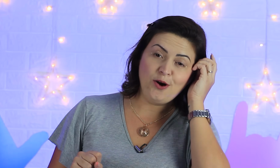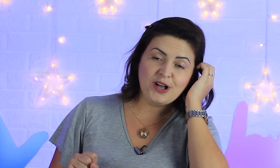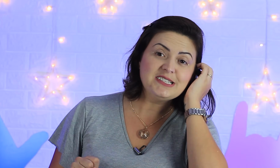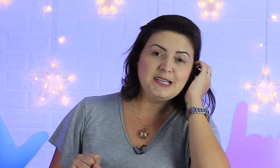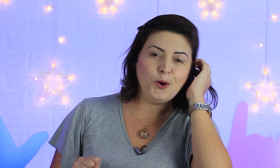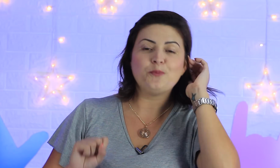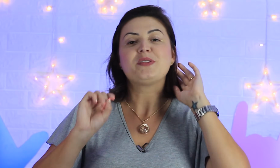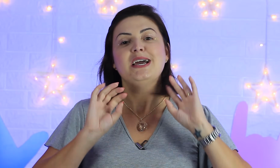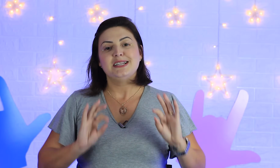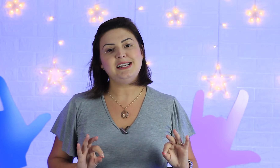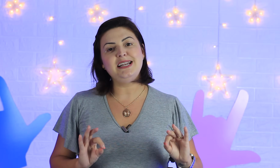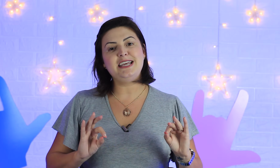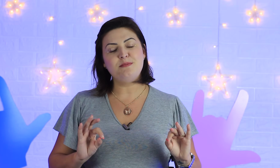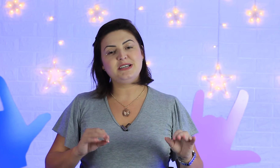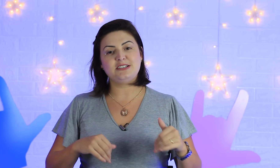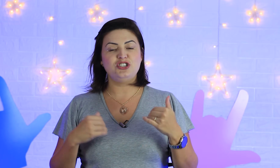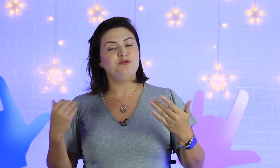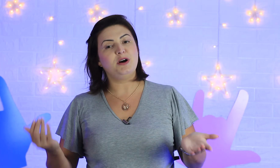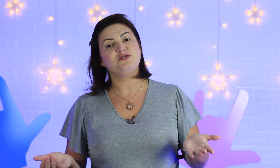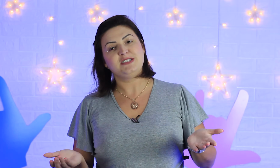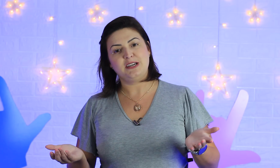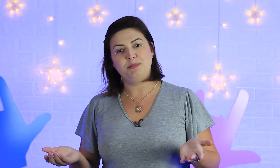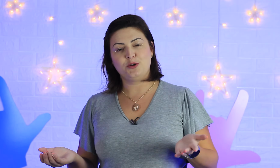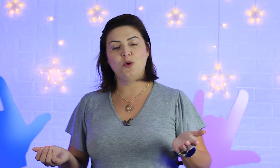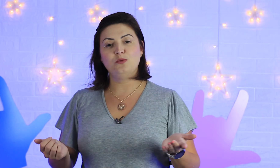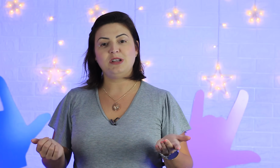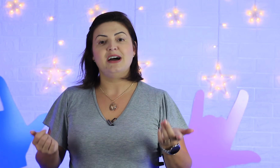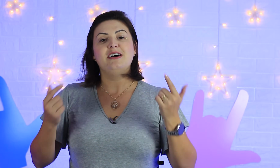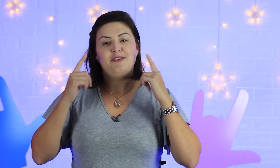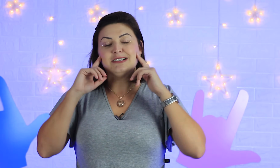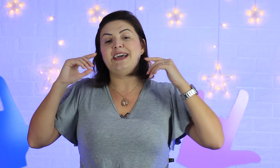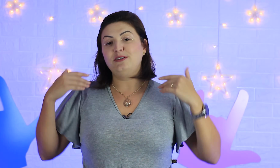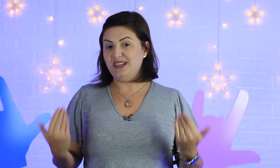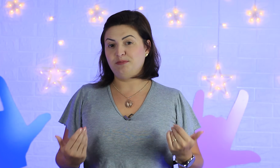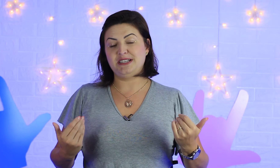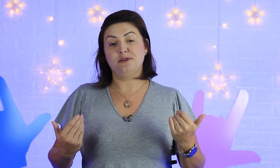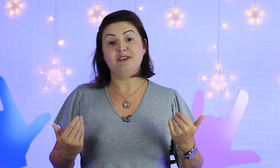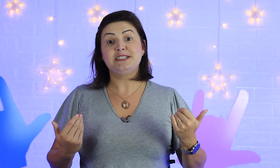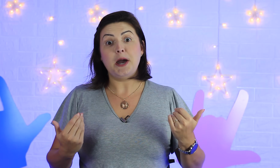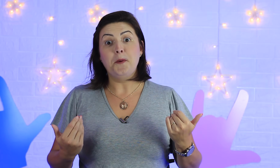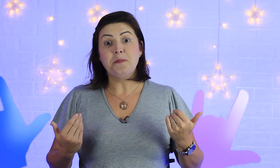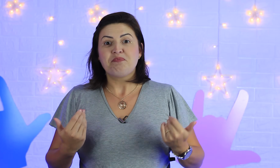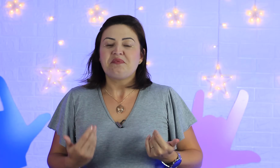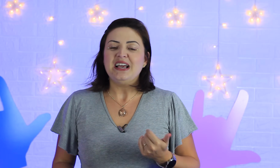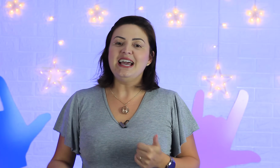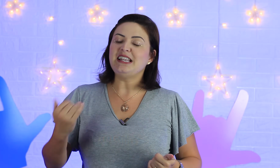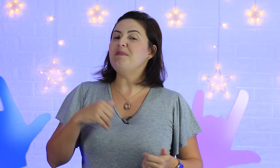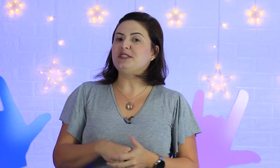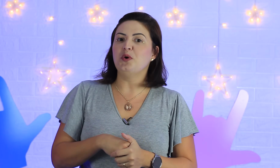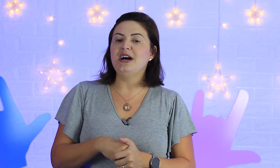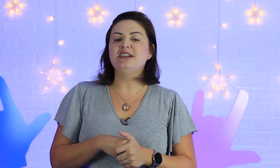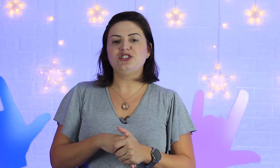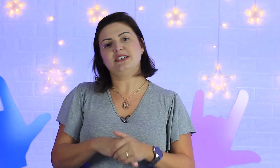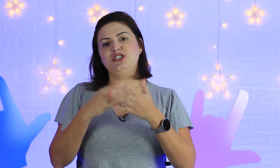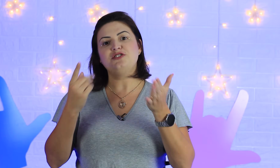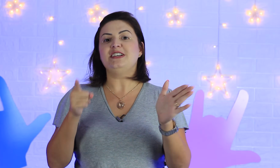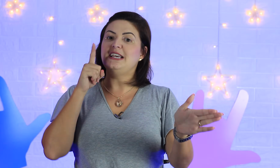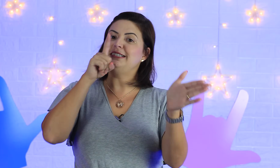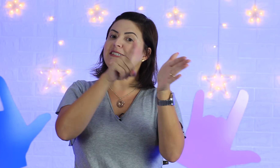interrogação. Na Libras, a gente pode fazer a pergunta fazendo a expressão facial. E até mesmo antes a gente fazer esse